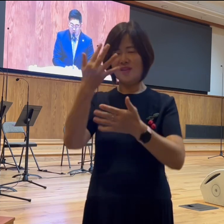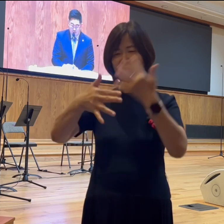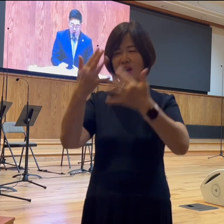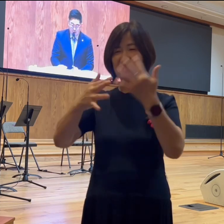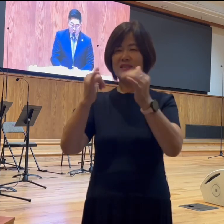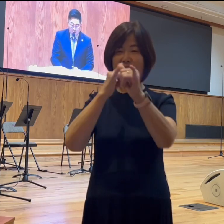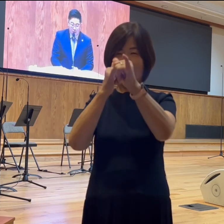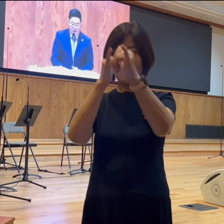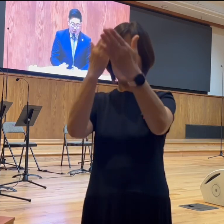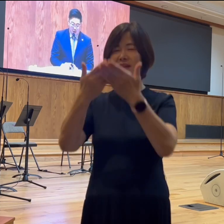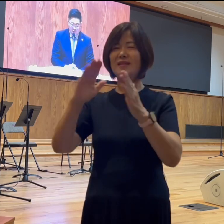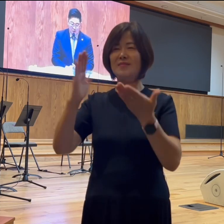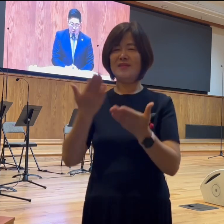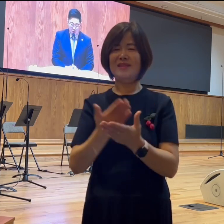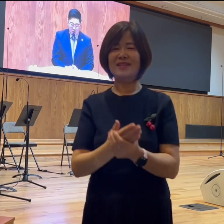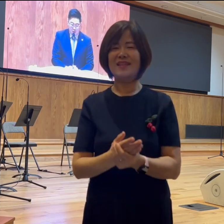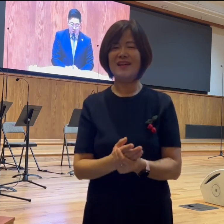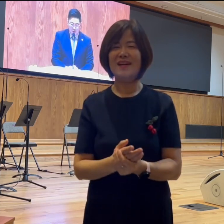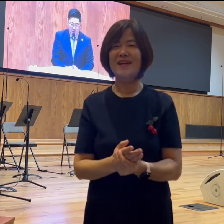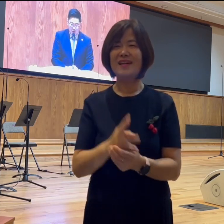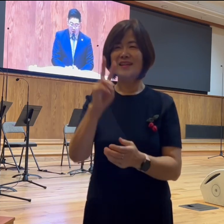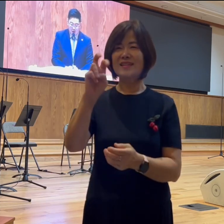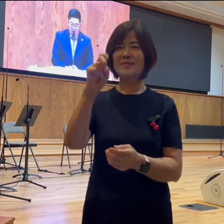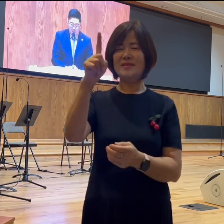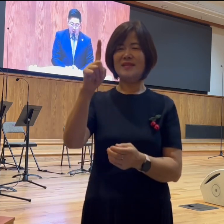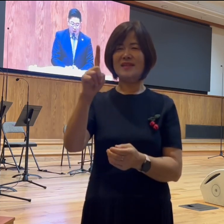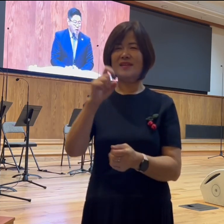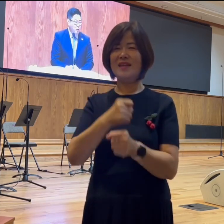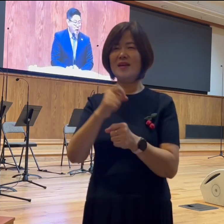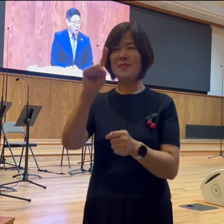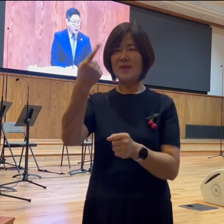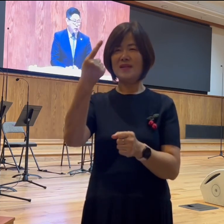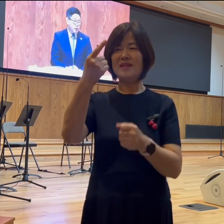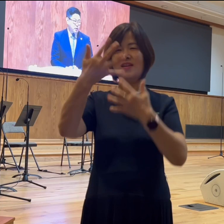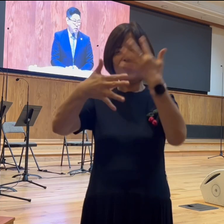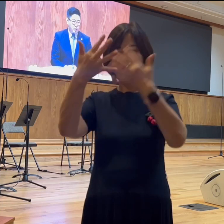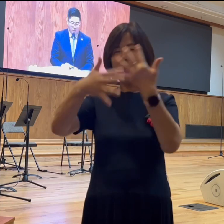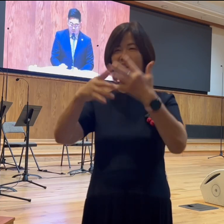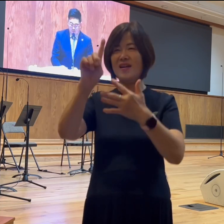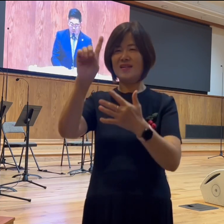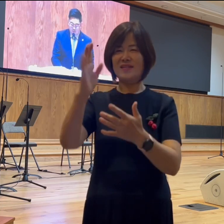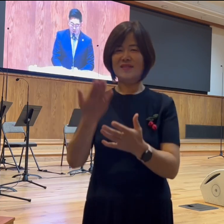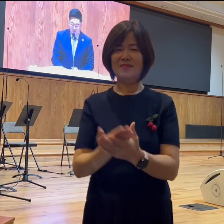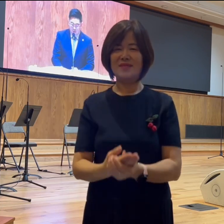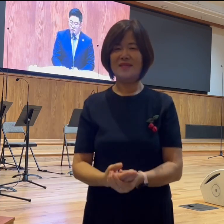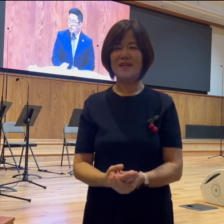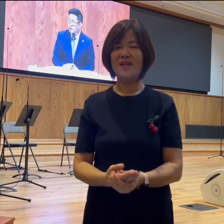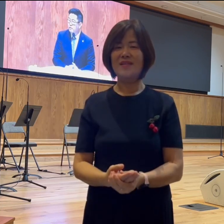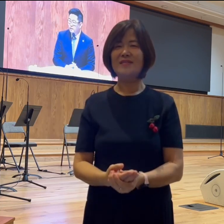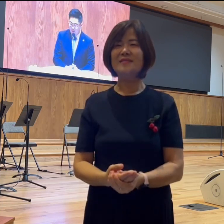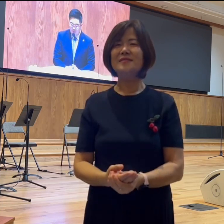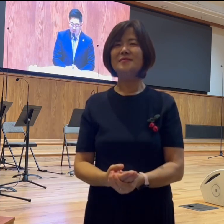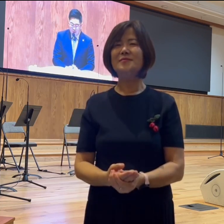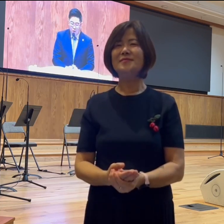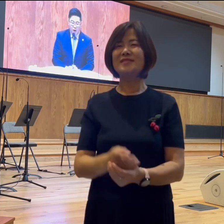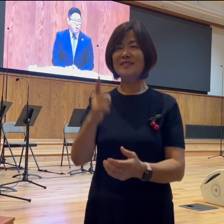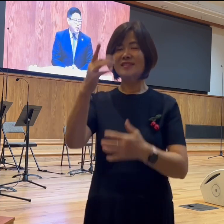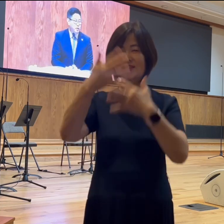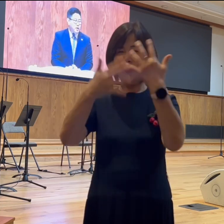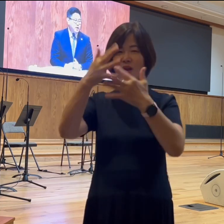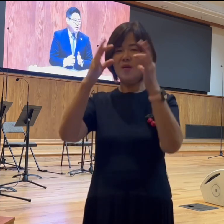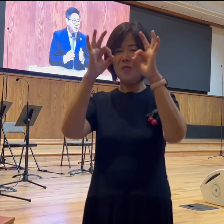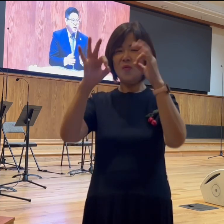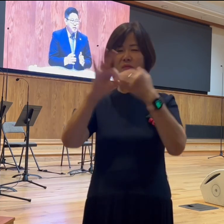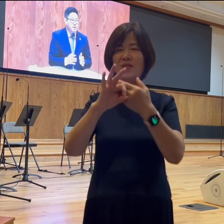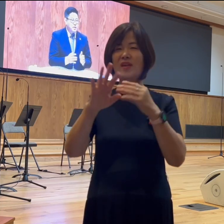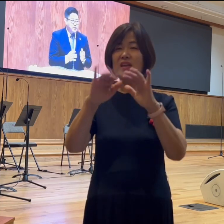받았고요, 또 BBC가 선정한 21세기의 100대 영화에 뽑히기도 했더라고요. 어쨌든 그 영화에 보면